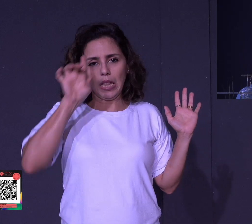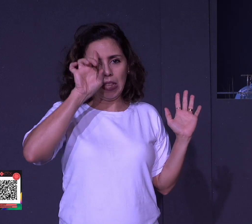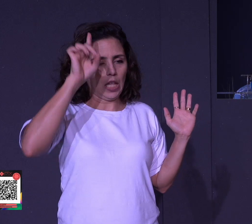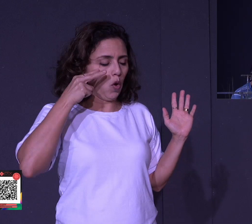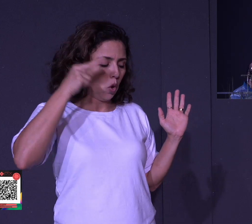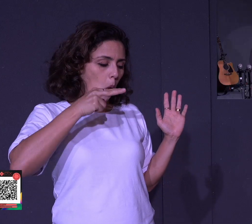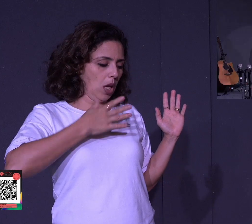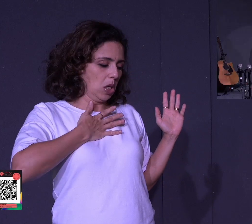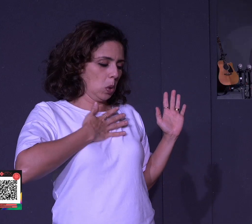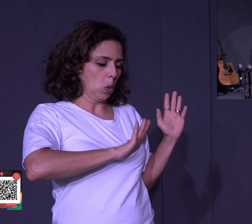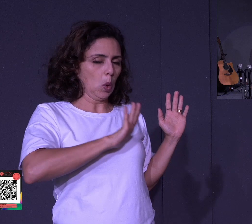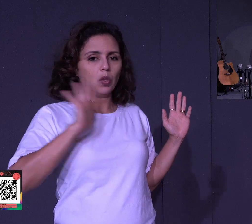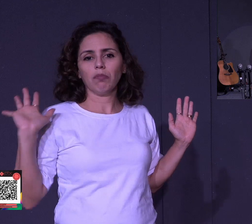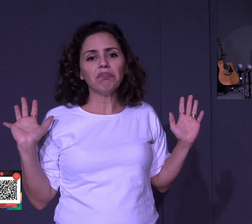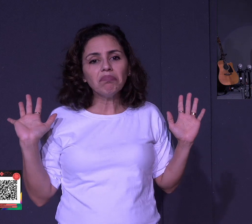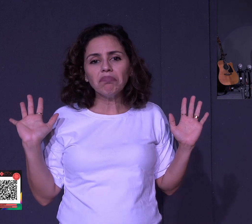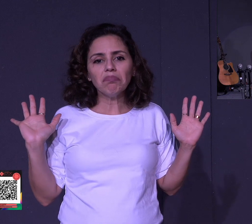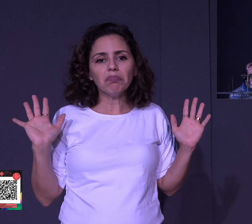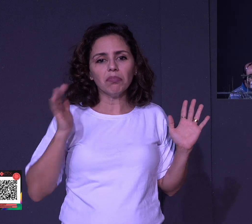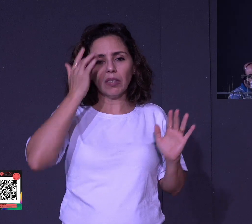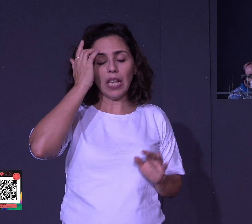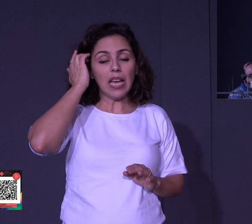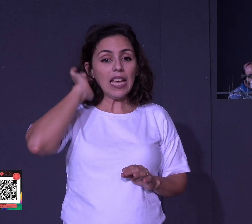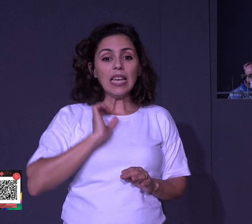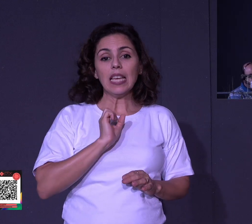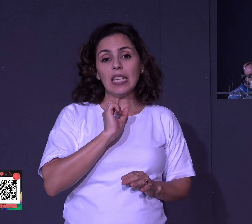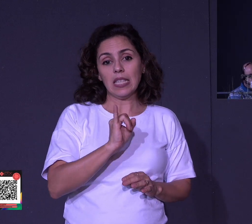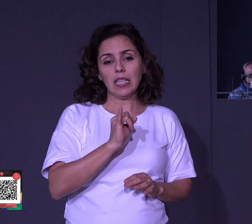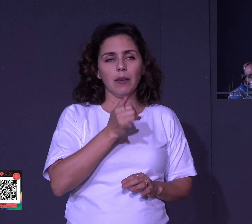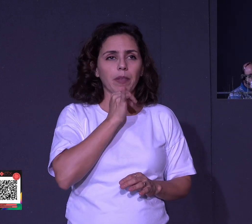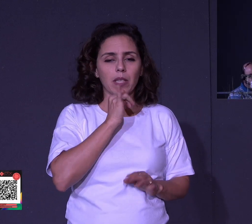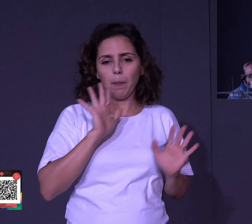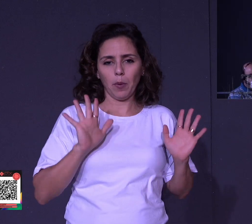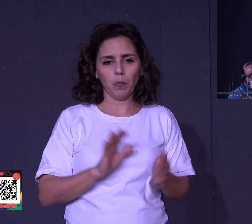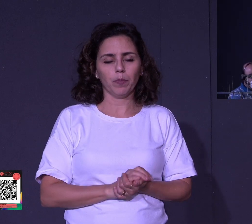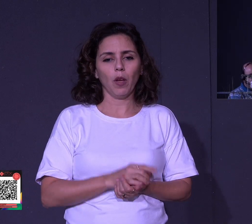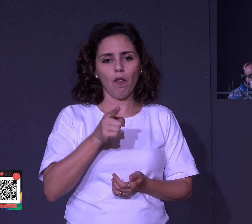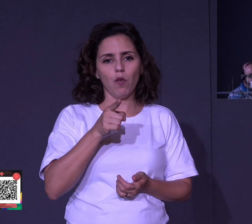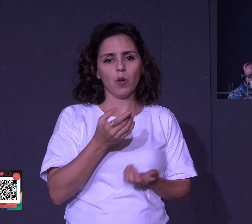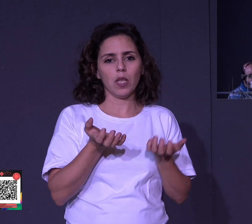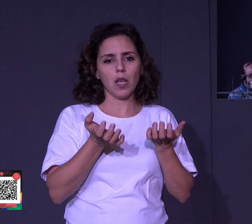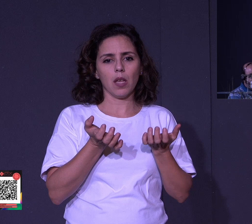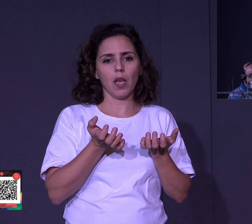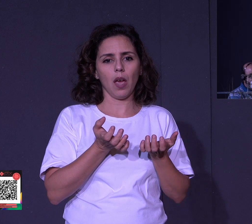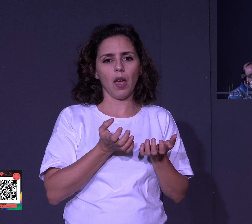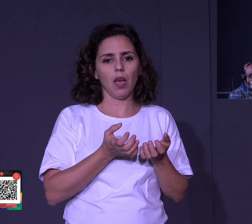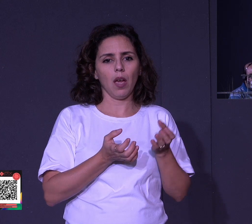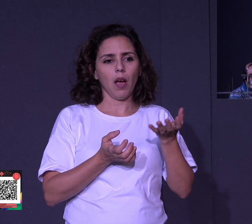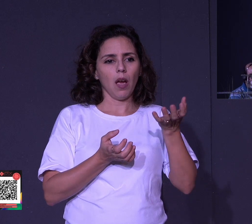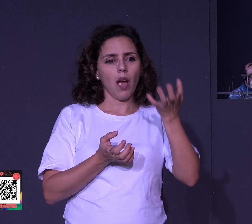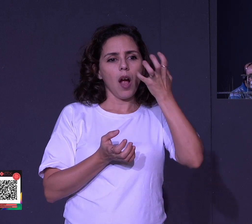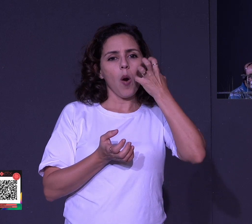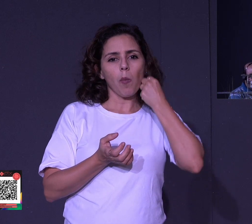Em hipótese alguma. Porque balança enganosa é abominação aos olhos de